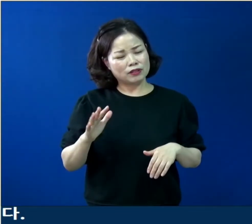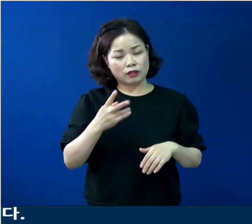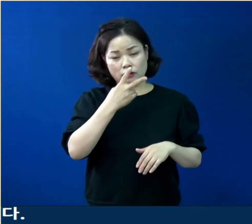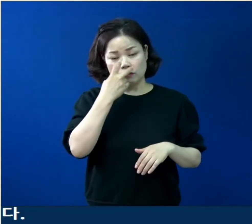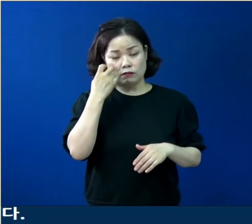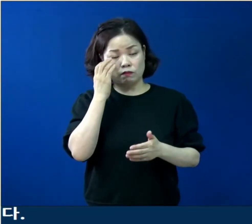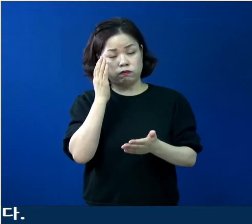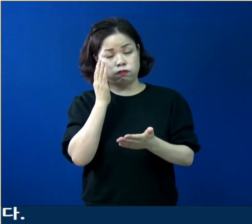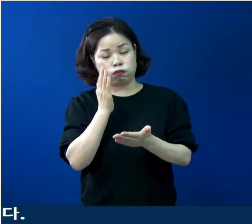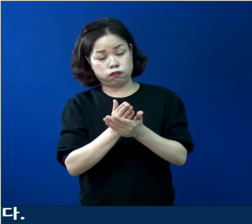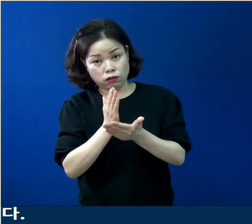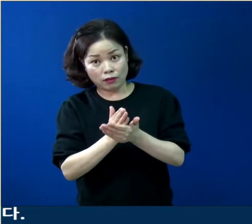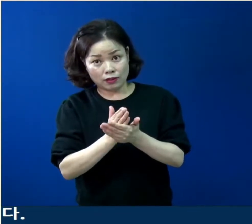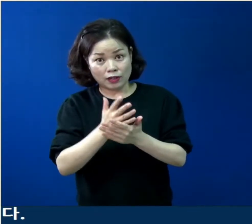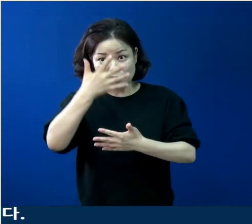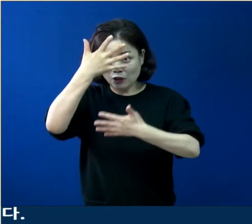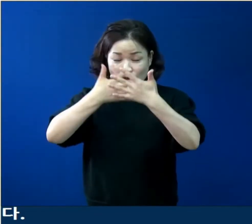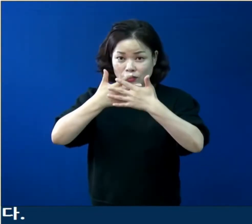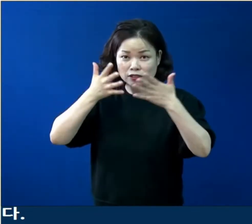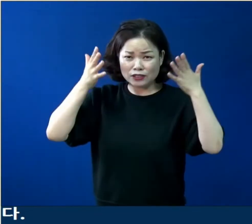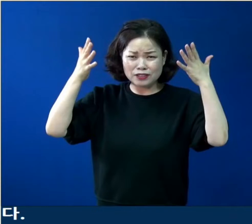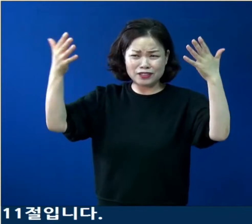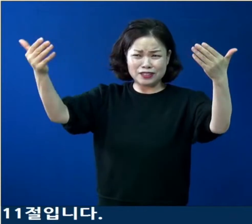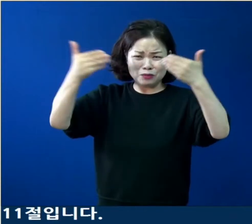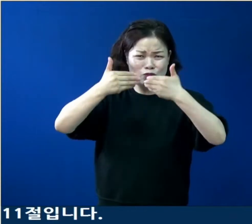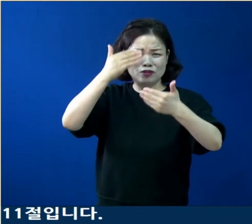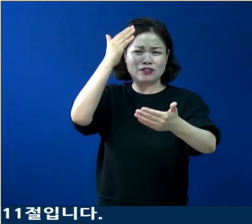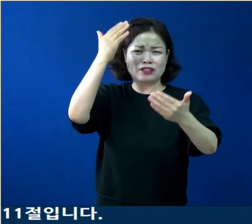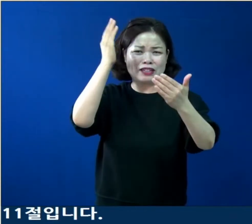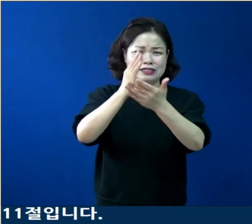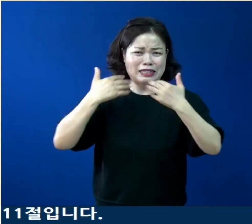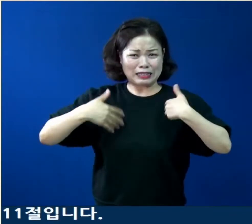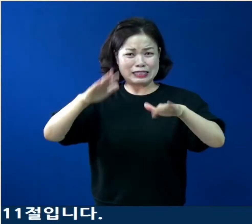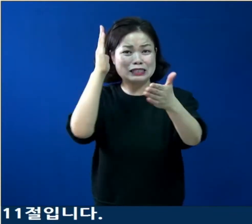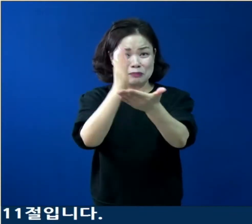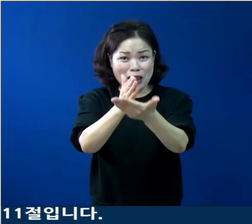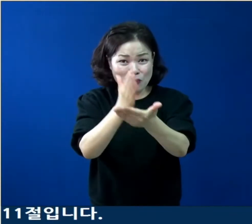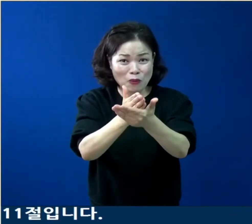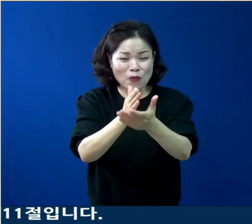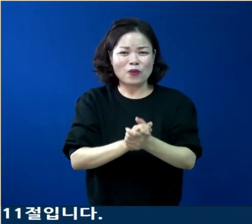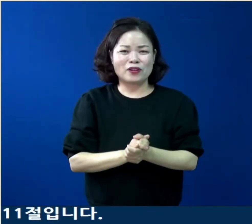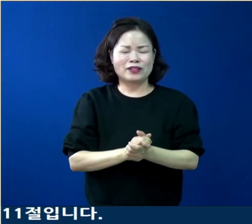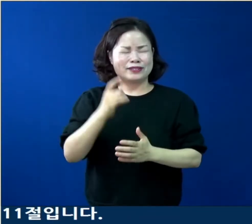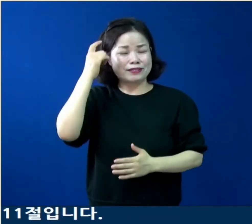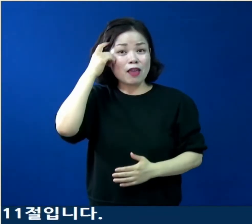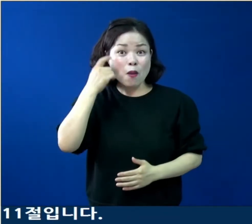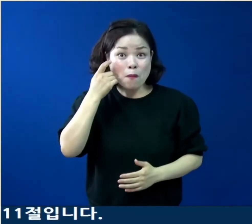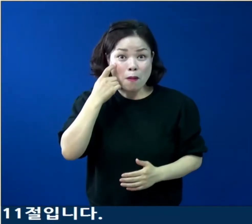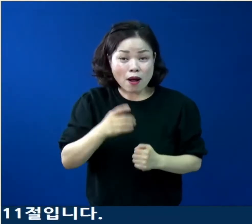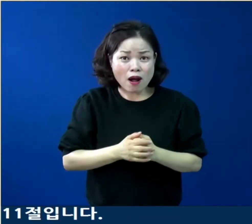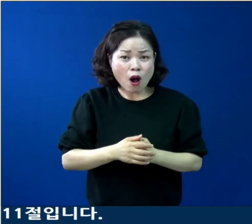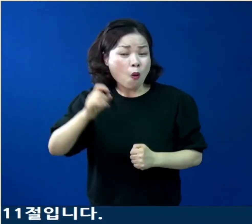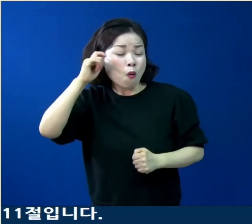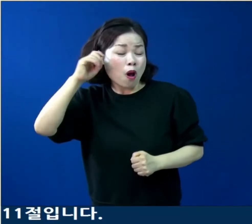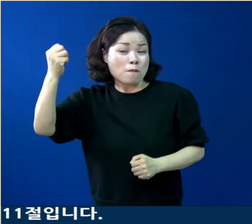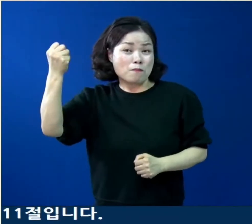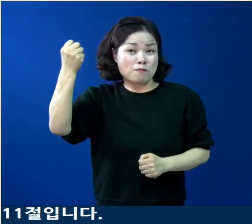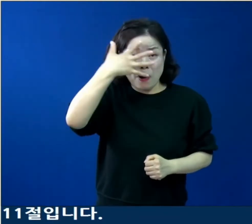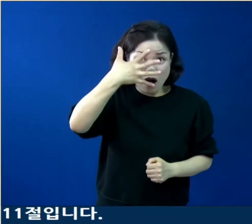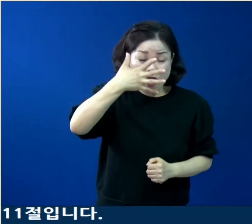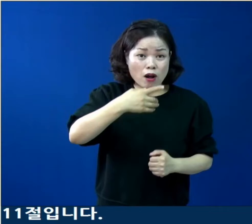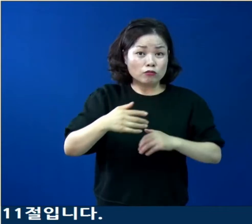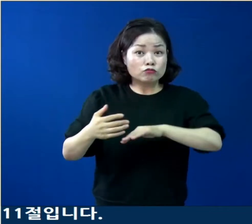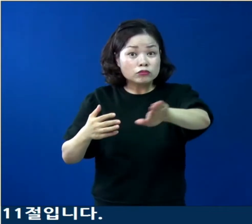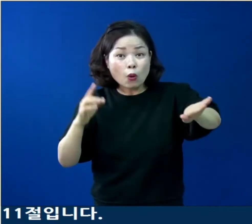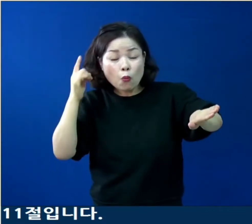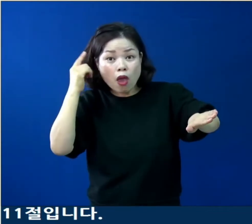조시지 마시고요, 영상이라고 집중력 떨어뜨리지 마시고요, 여러분 한번 생각을 해보세요. 왜 갑자기 우리가가 나왔어요?